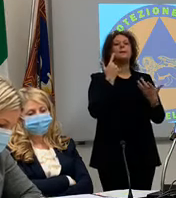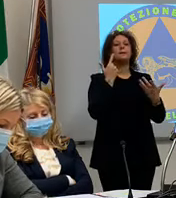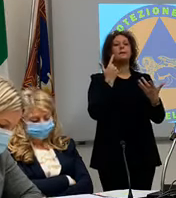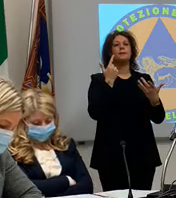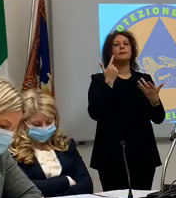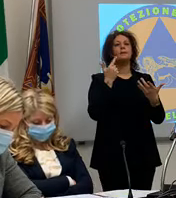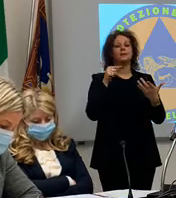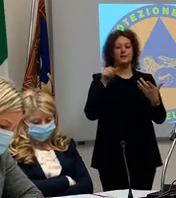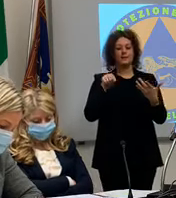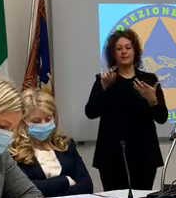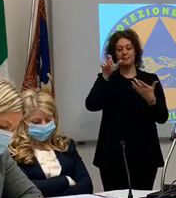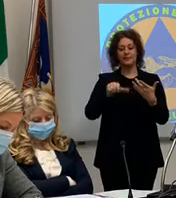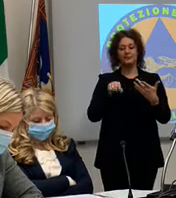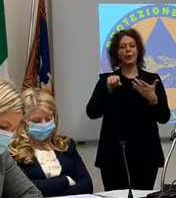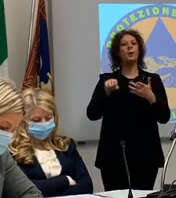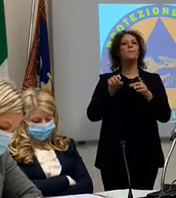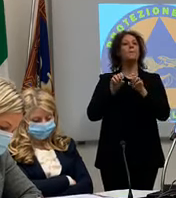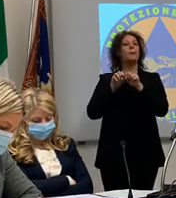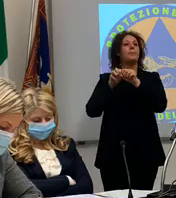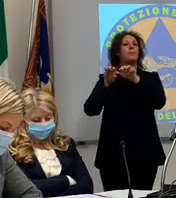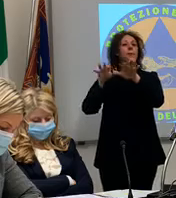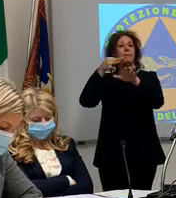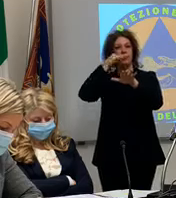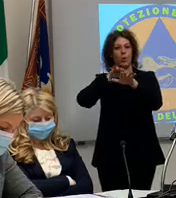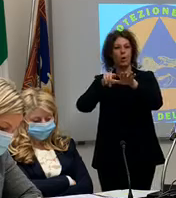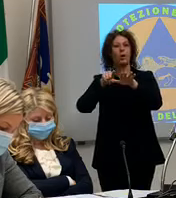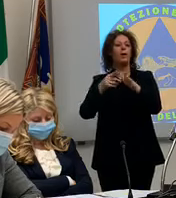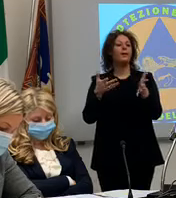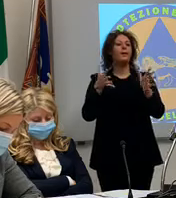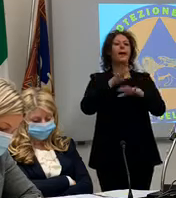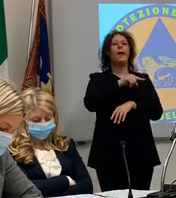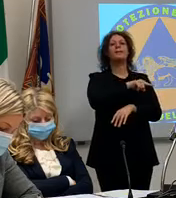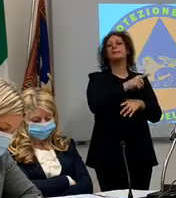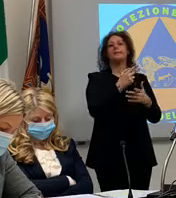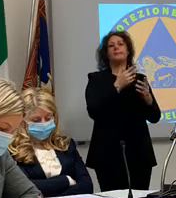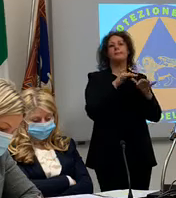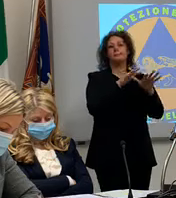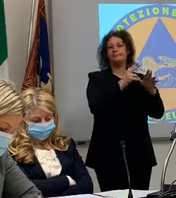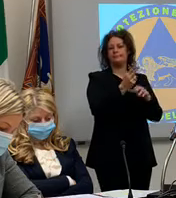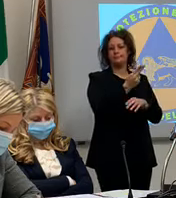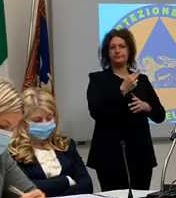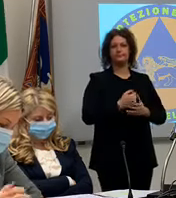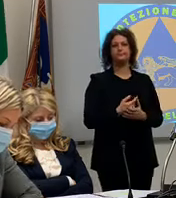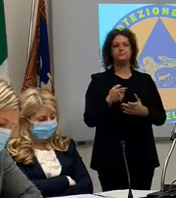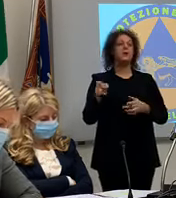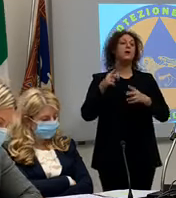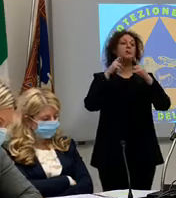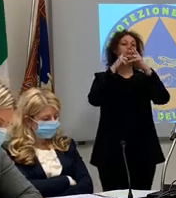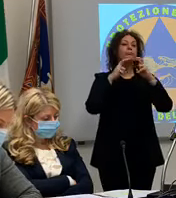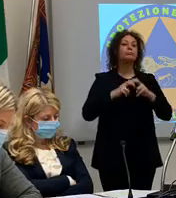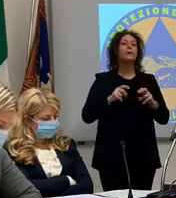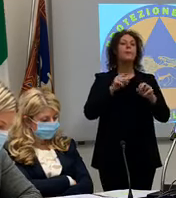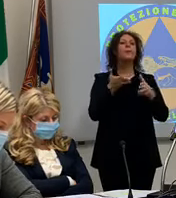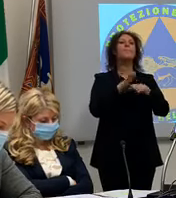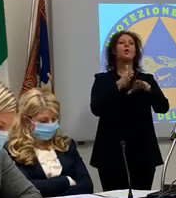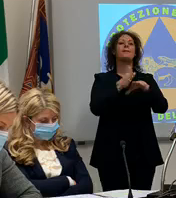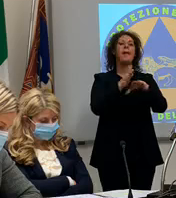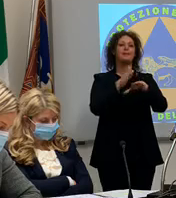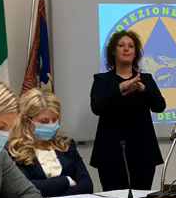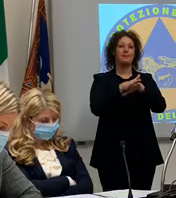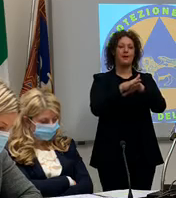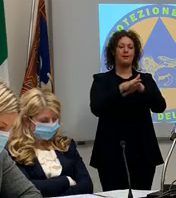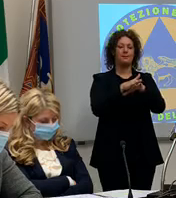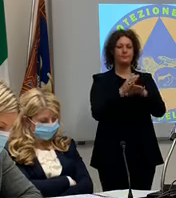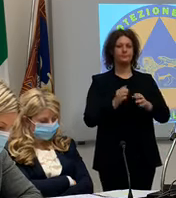di di questa di di questa catena del contagio Beh l'analisi Fra l'altro sulle mortalità è una bella analisi che ci dà già